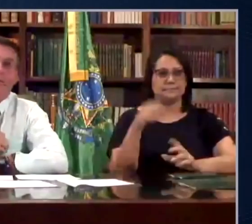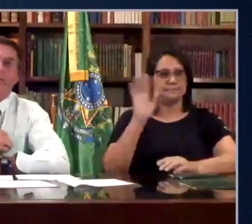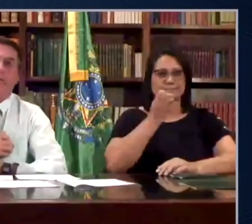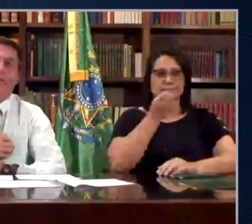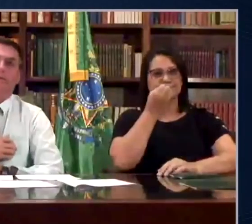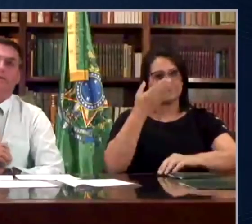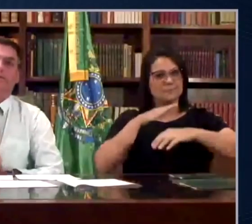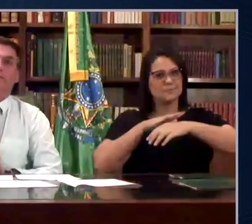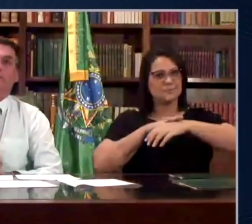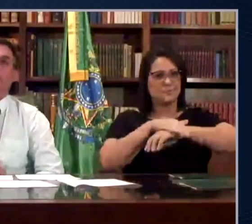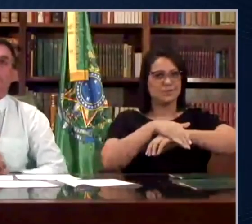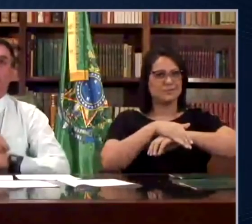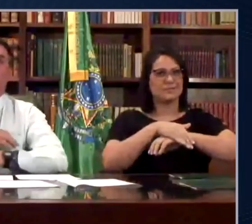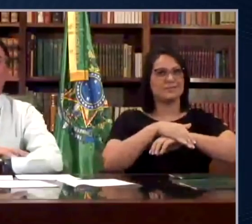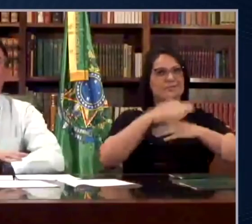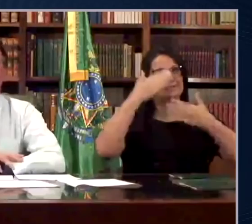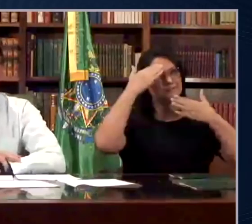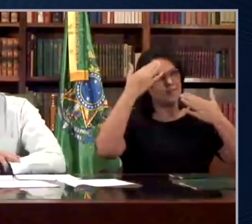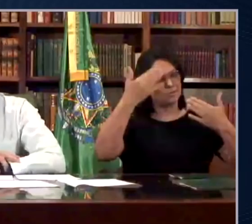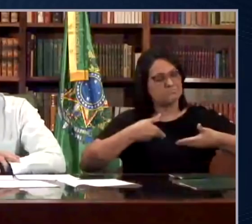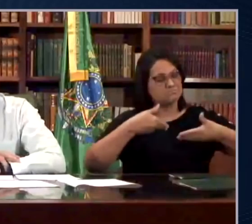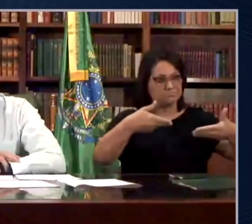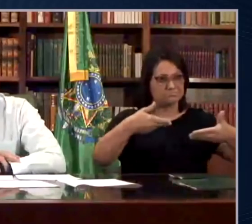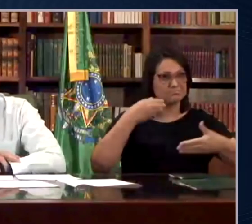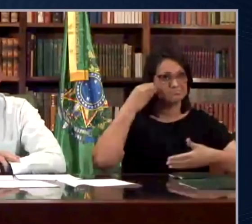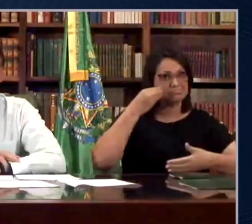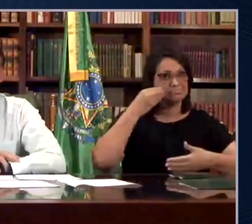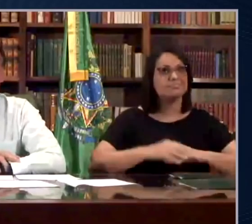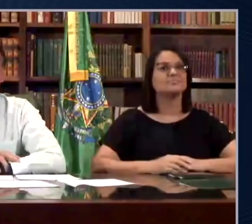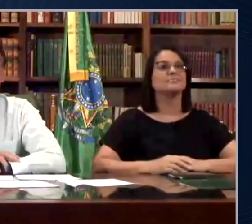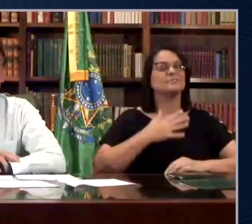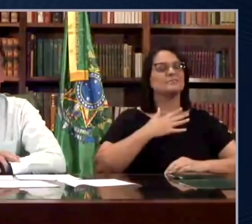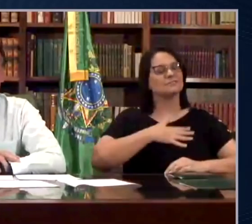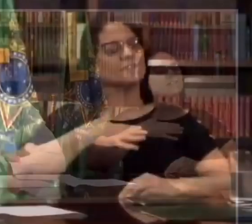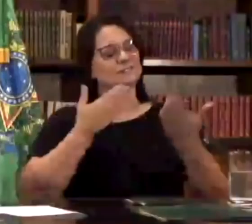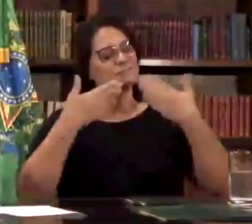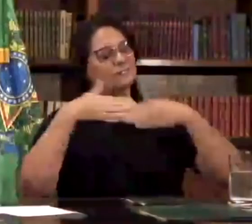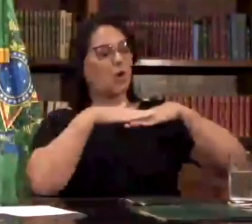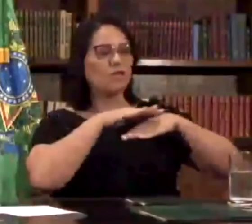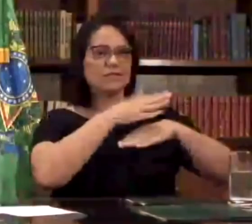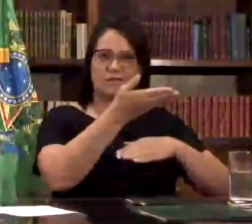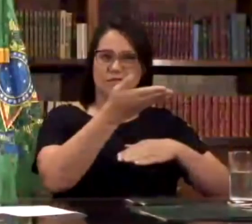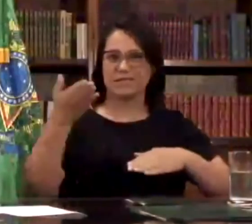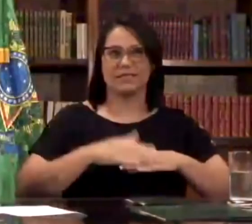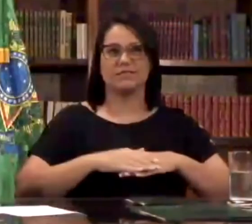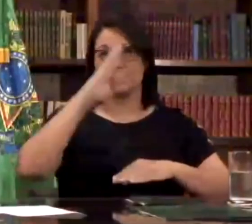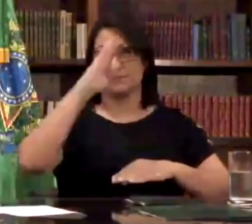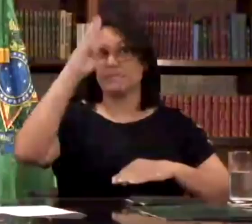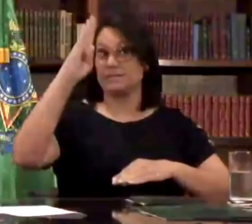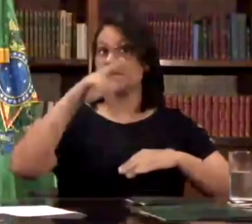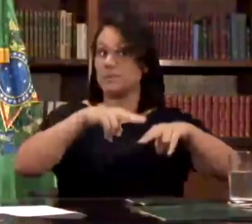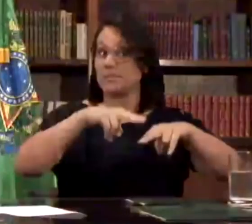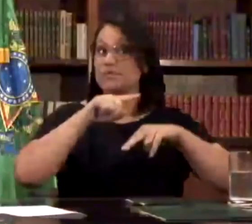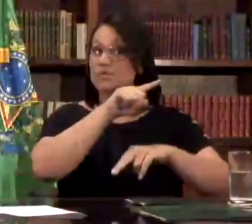Boa noite, muito obrigado pela oportunidade. É uma satisfação falar com vocês, principalmente pela